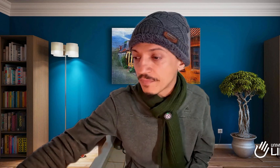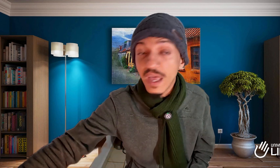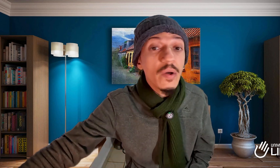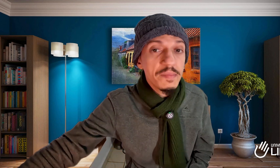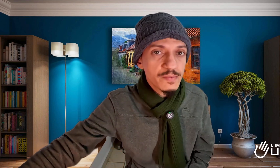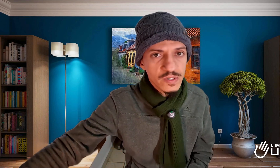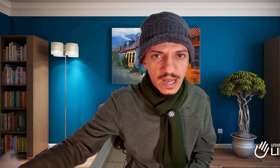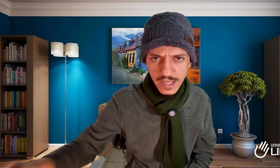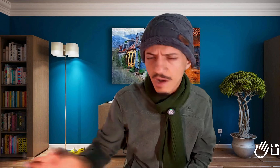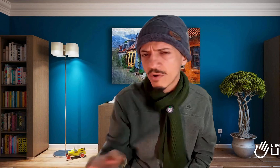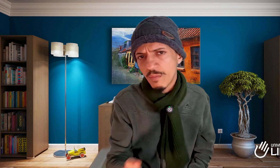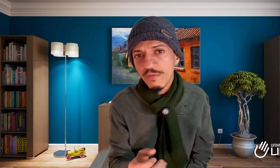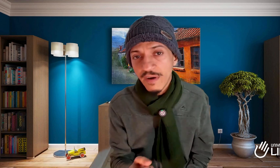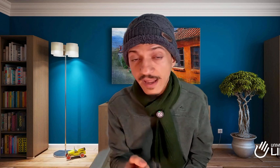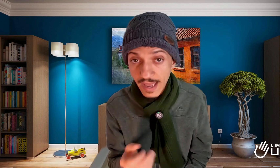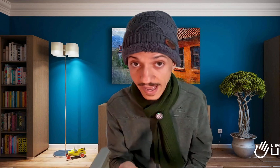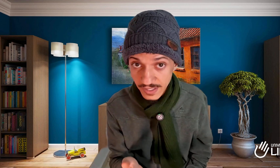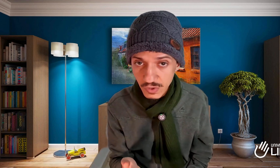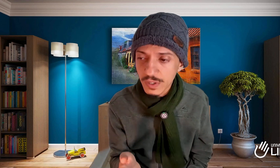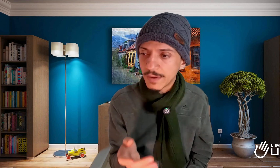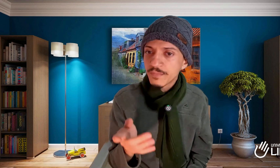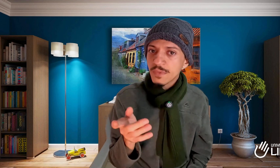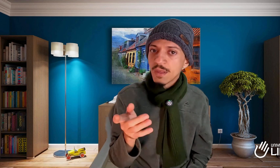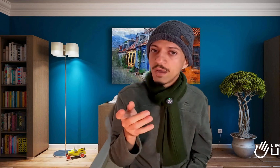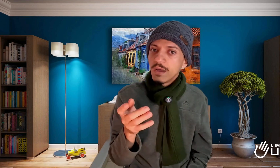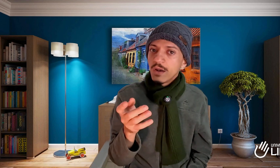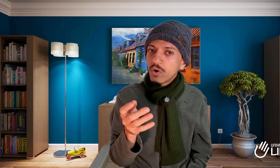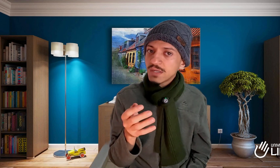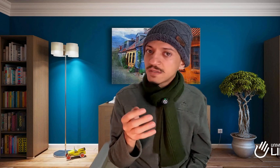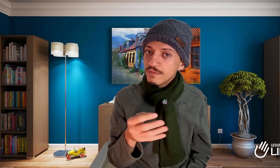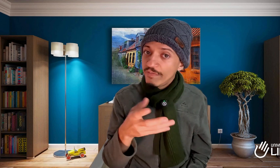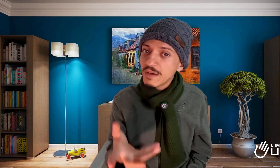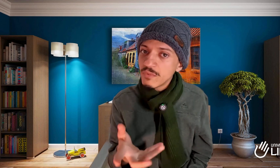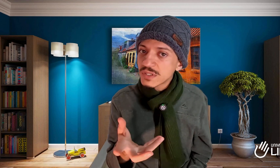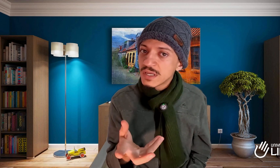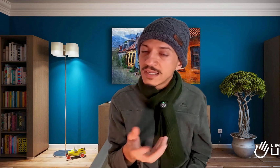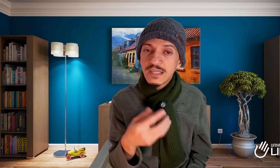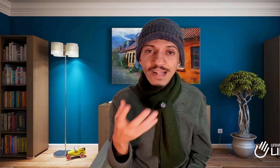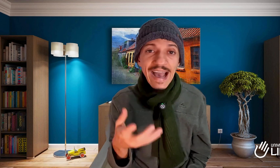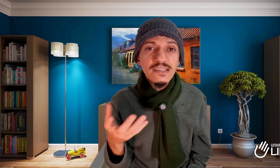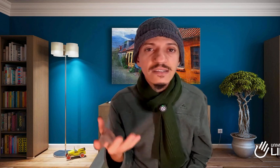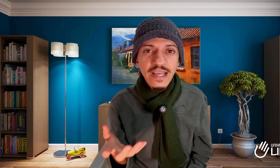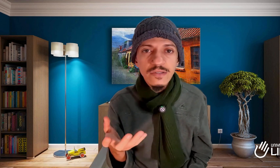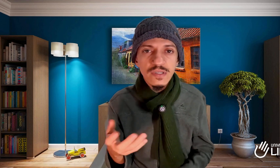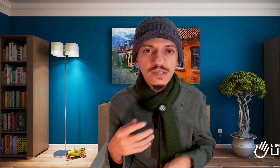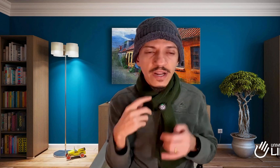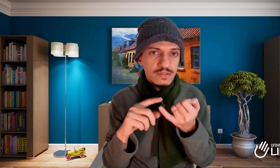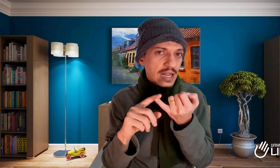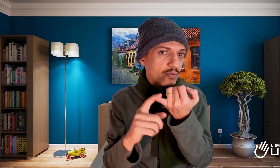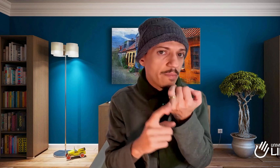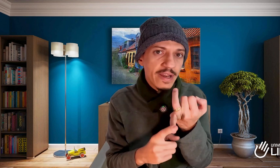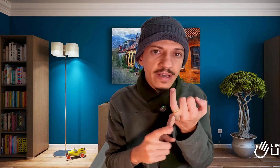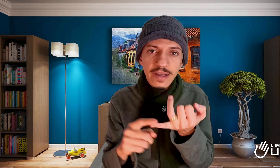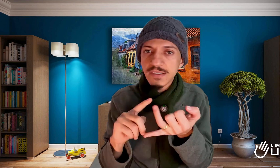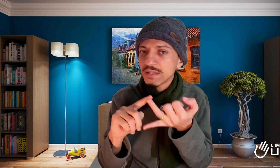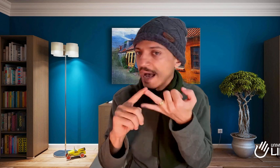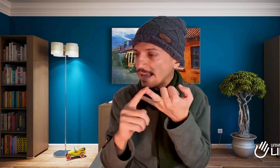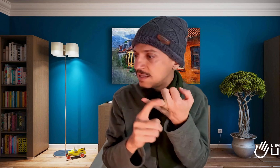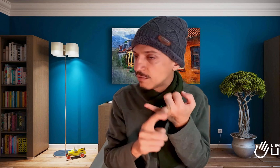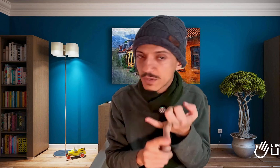e minha esposa Raquel, que como eu falei é surda, nós vimos sinais e textos escritos na língua americana de sinais, língua espanhola